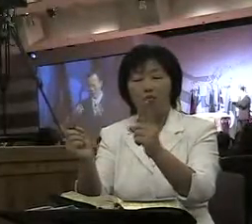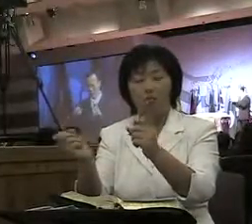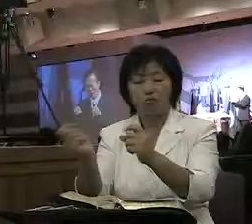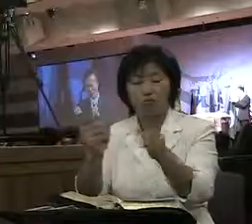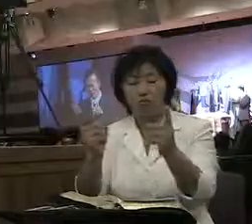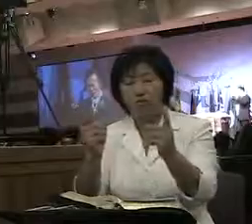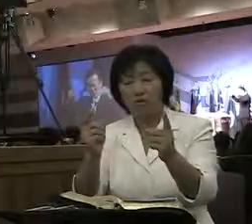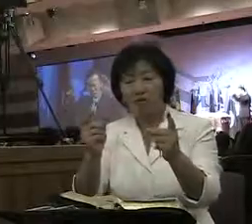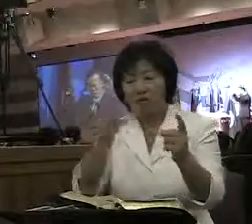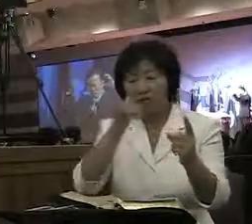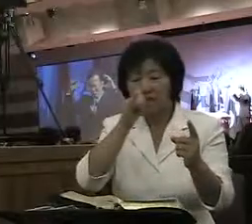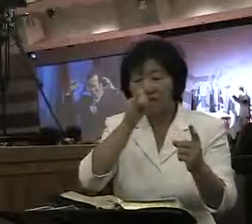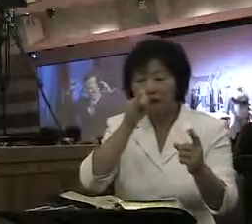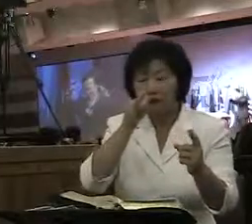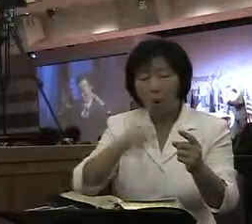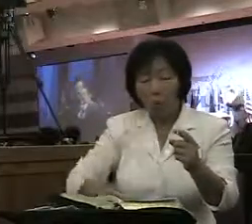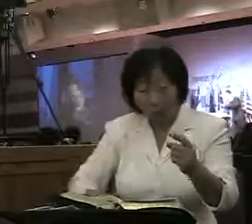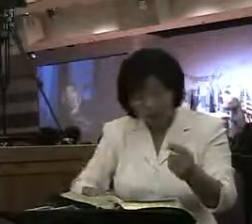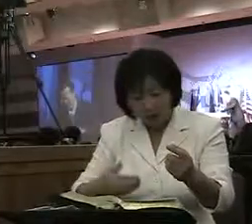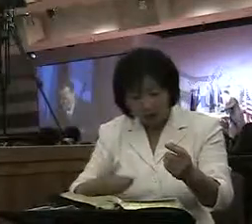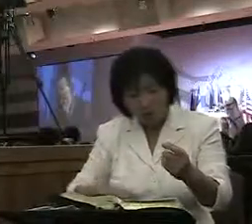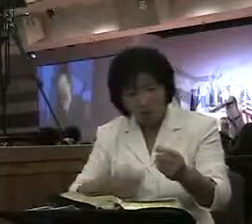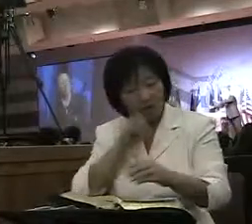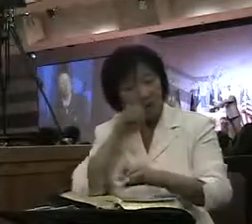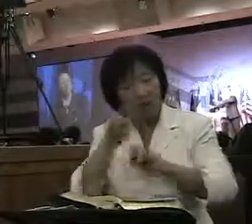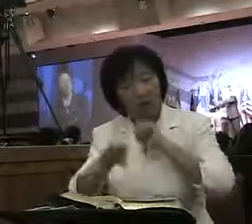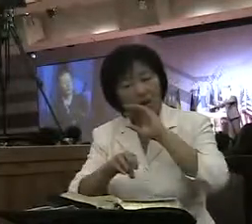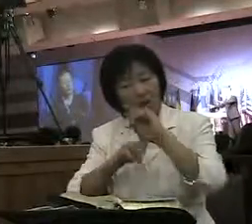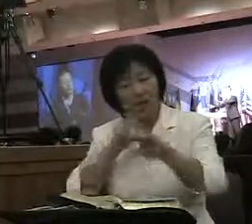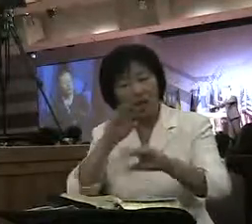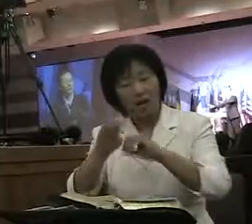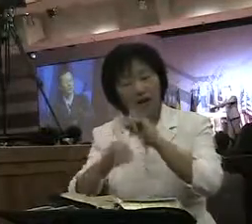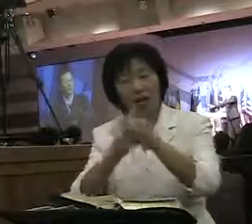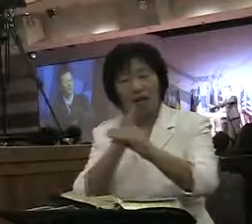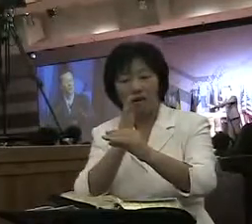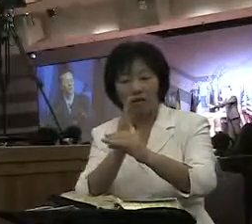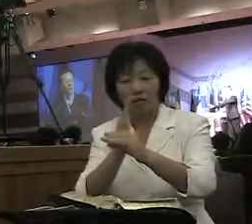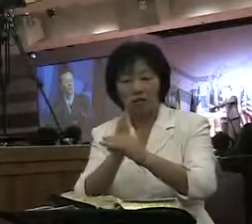회개하는 가운데 성령님의 강력한 바람이 불었어요.